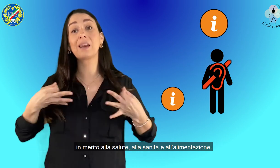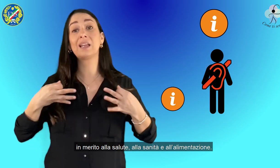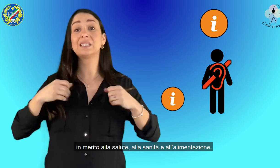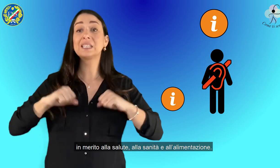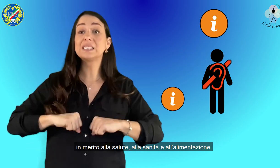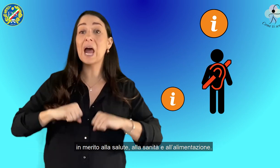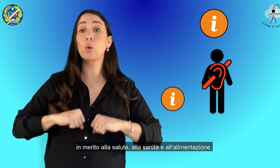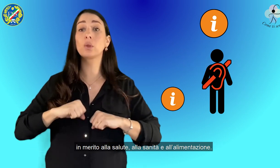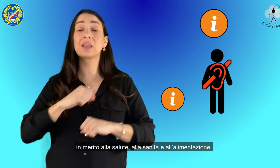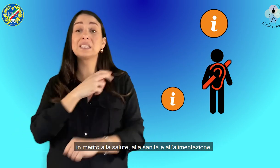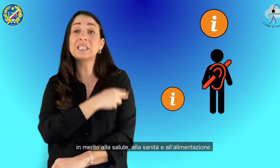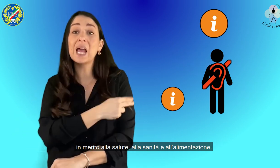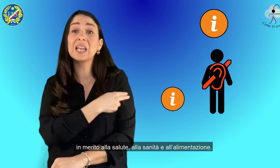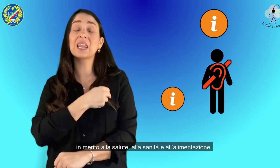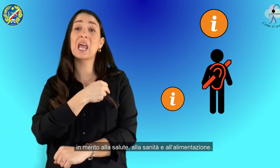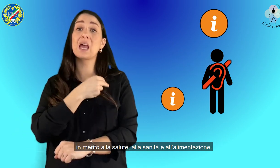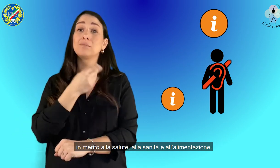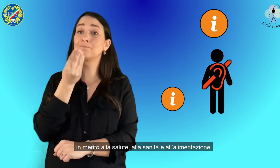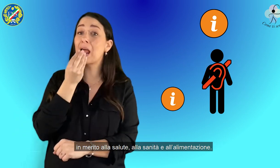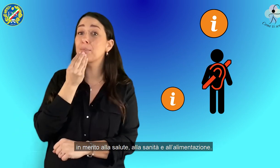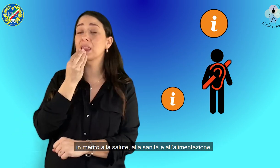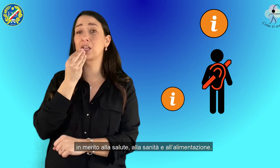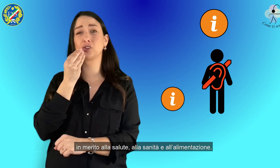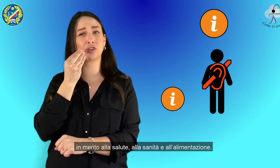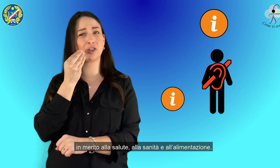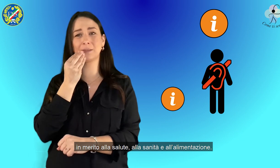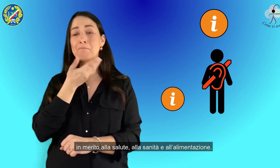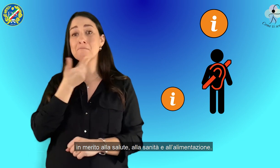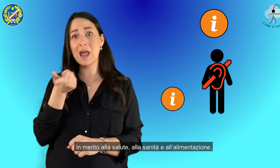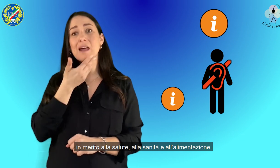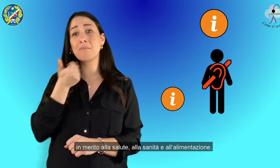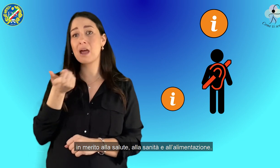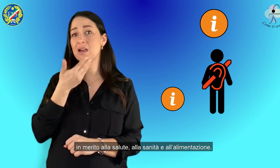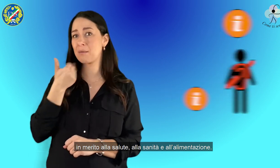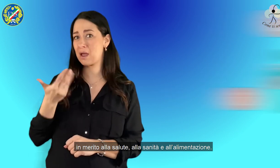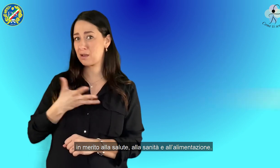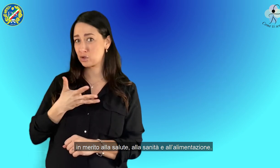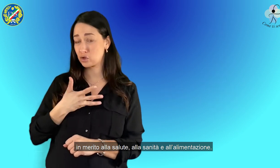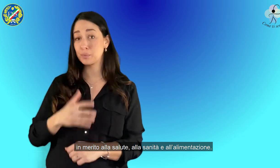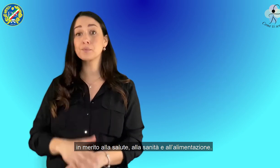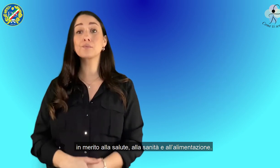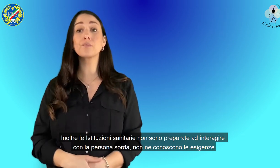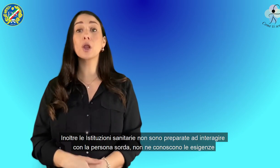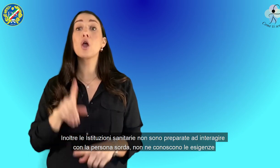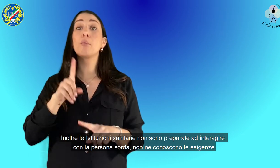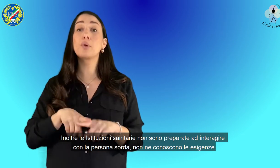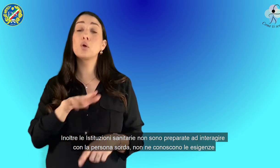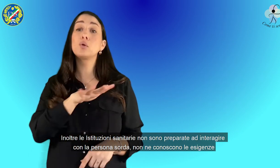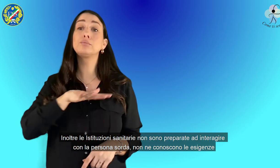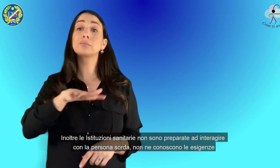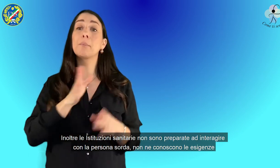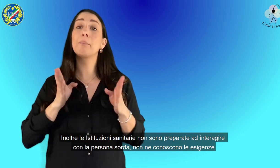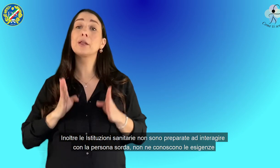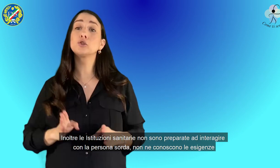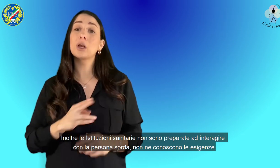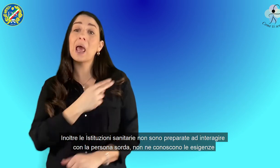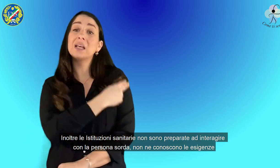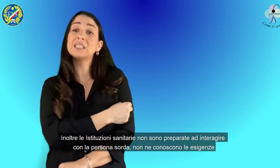accessibilità alle informazioni in merito alla salute, alla sanità e all'alimentazione. Inoltre, le istituzioni sanitarie